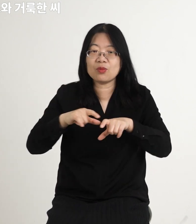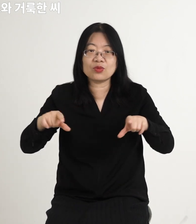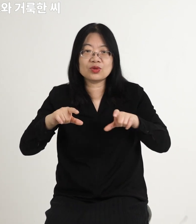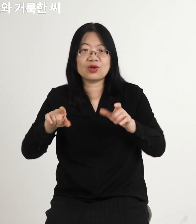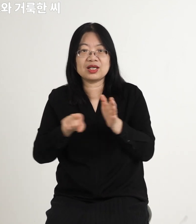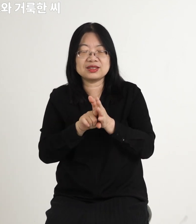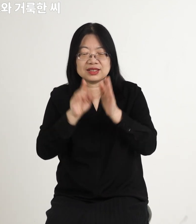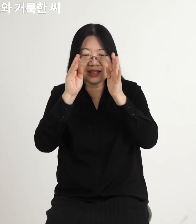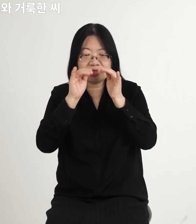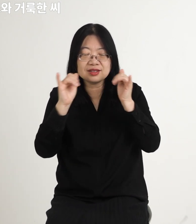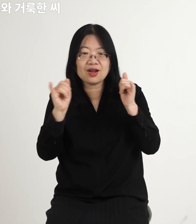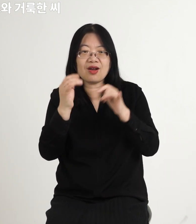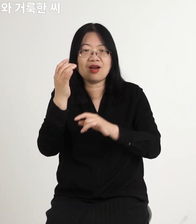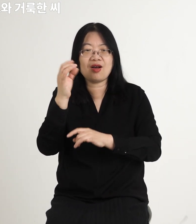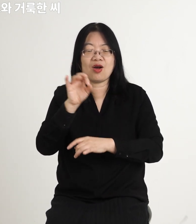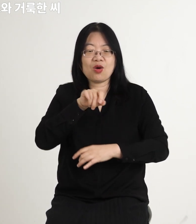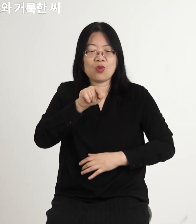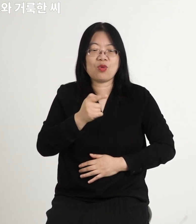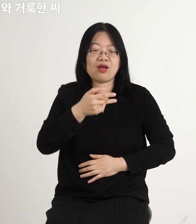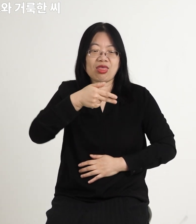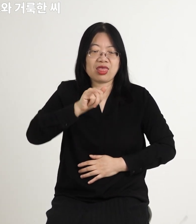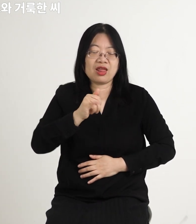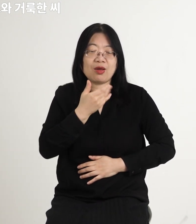신학자들은 원시복음이라 그래요.